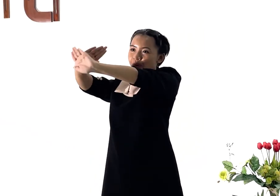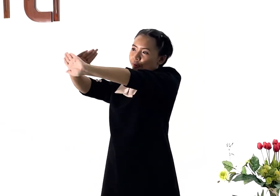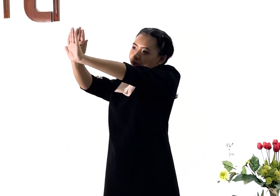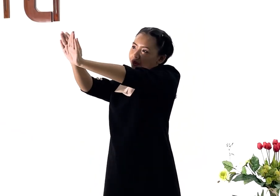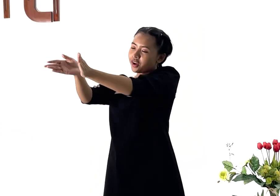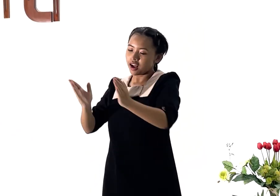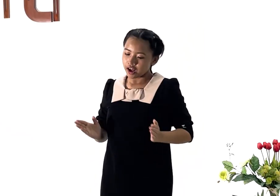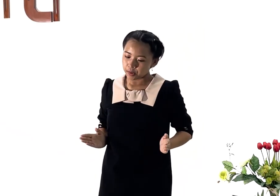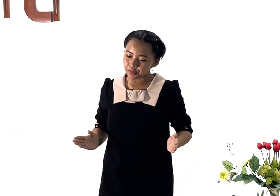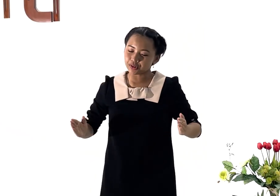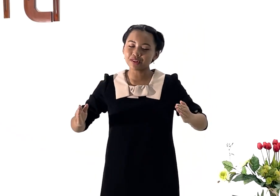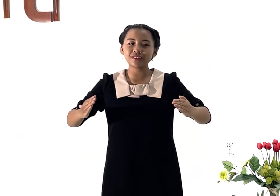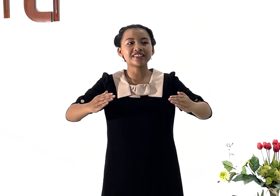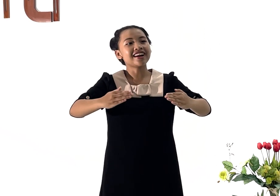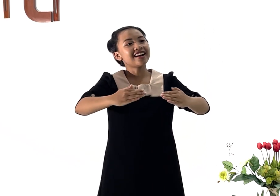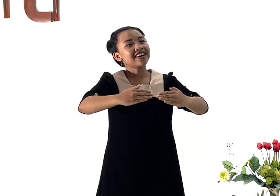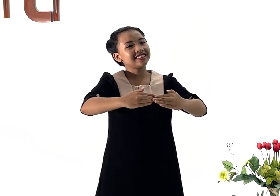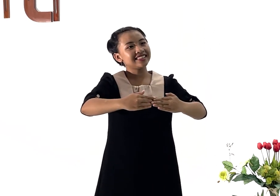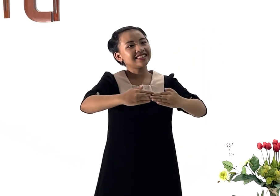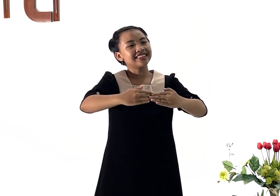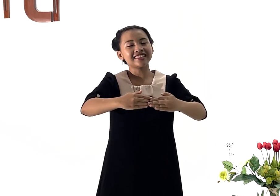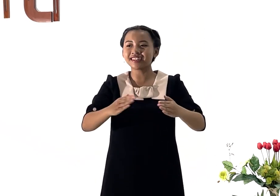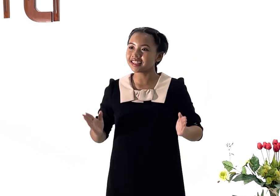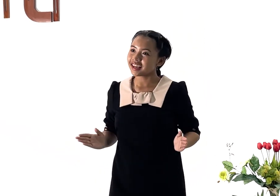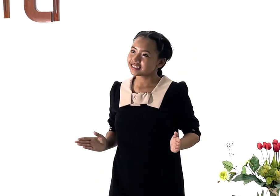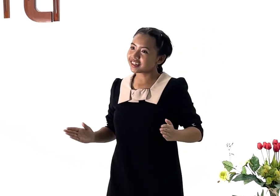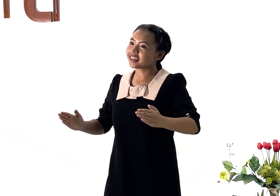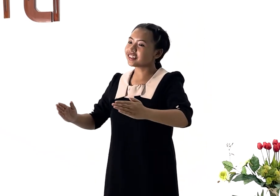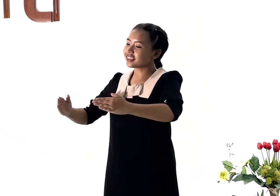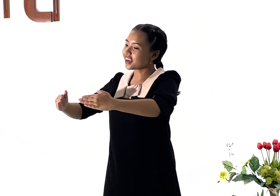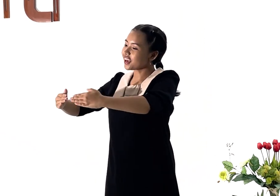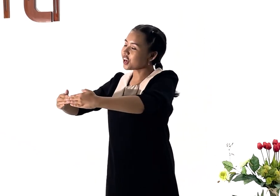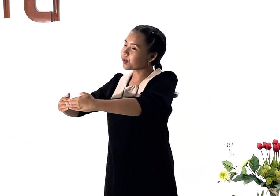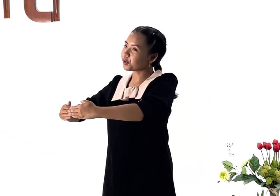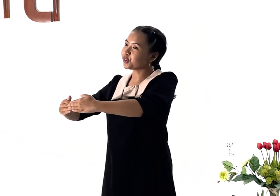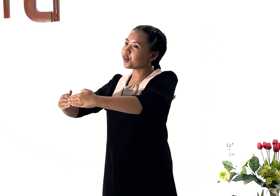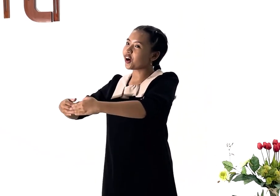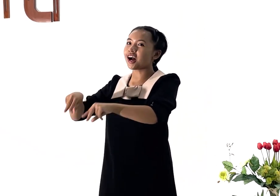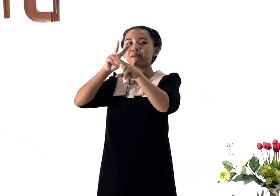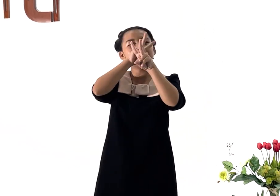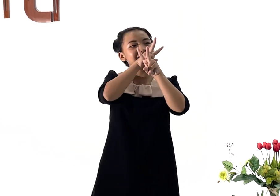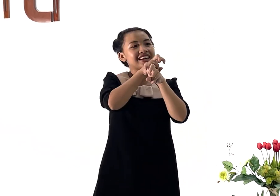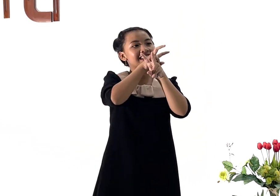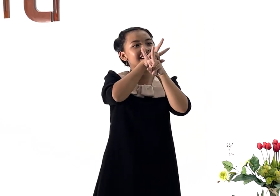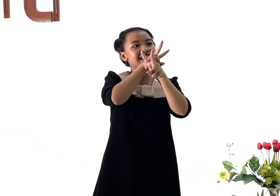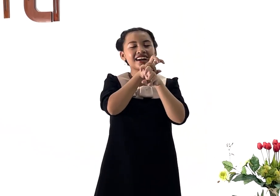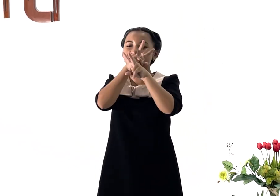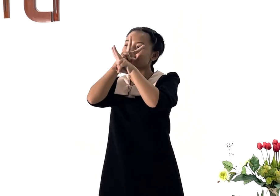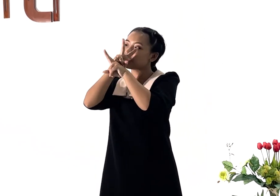말며 부자는 자기의 부요함을 사랑하지